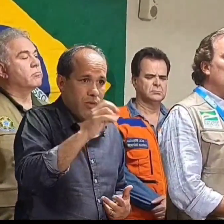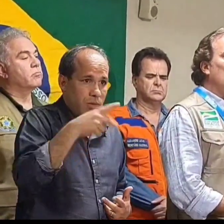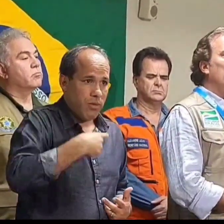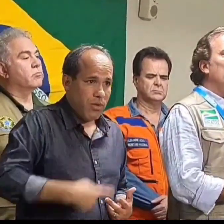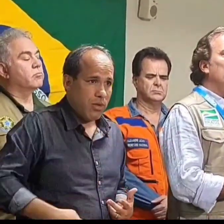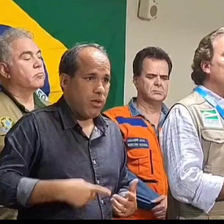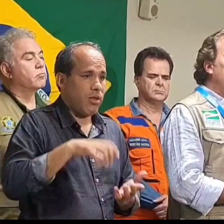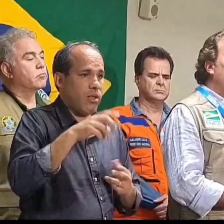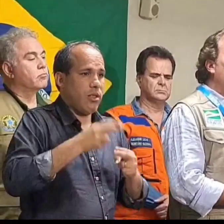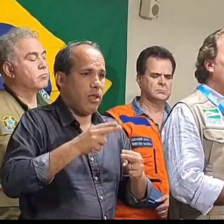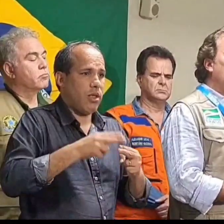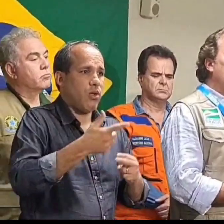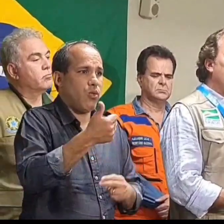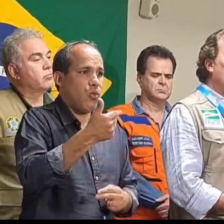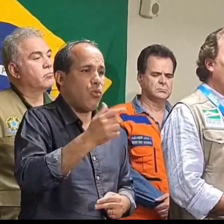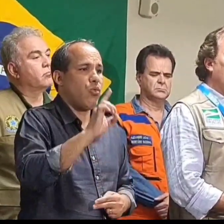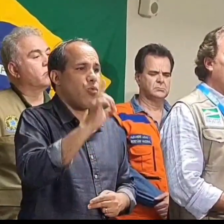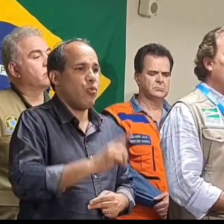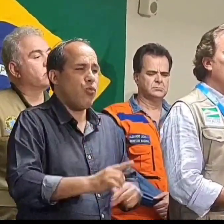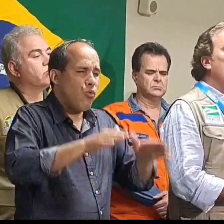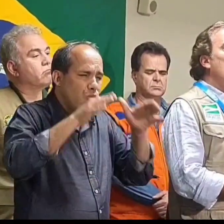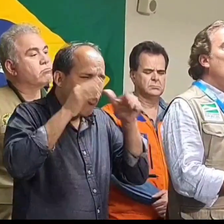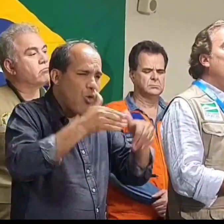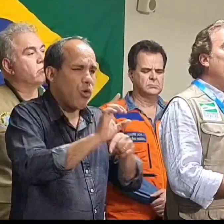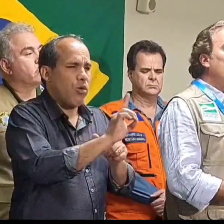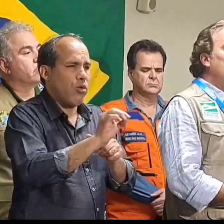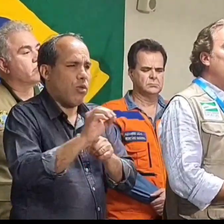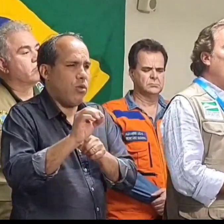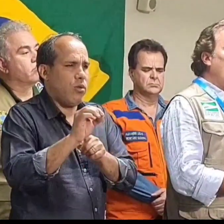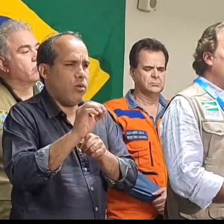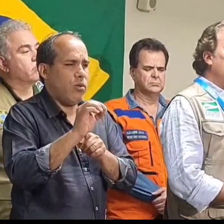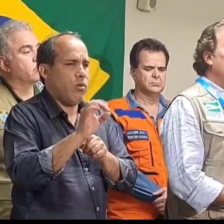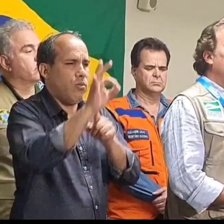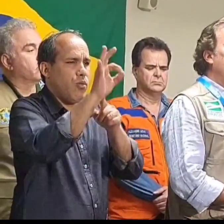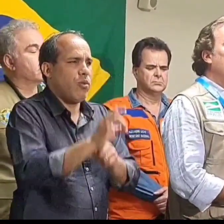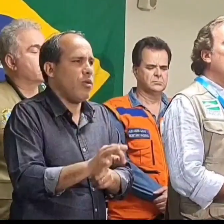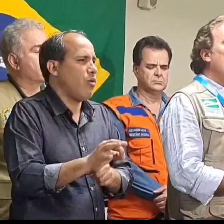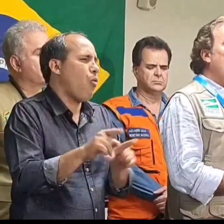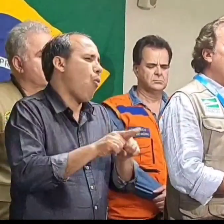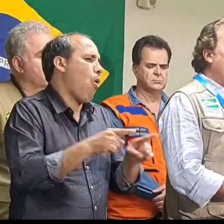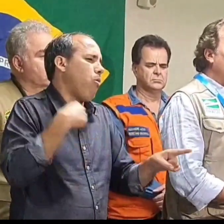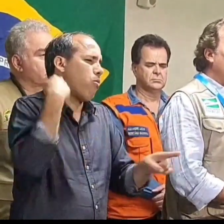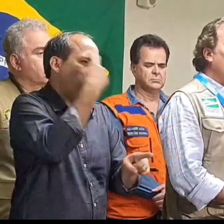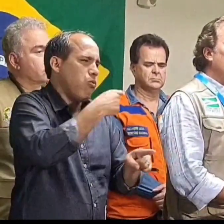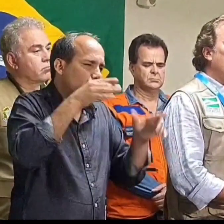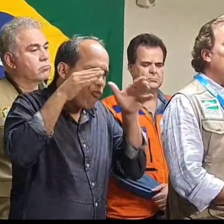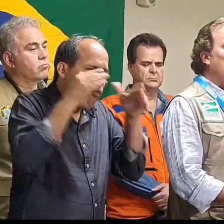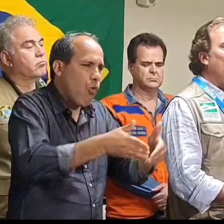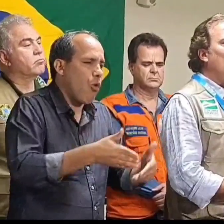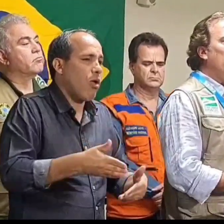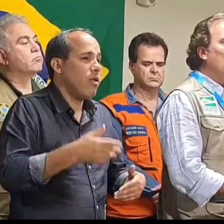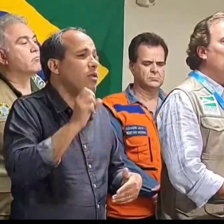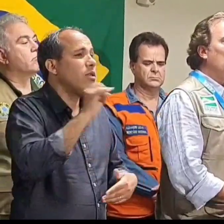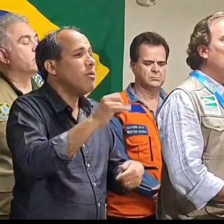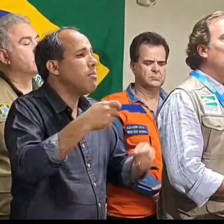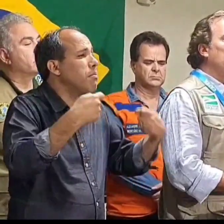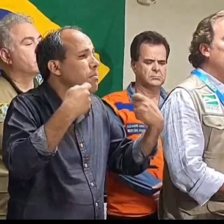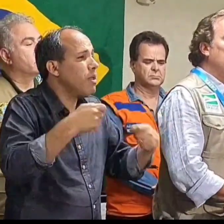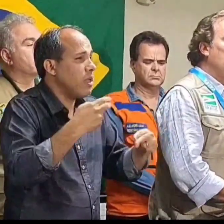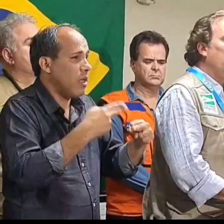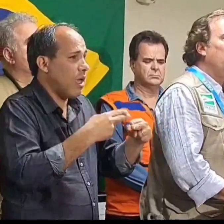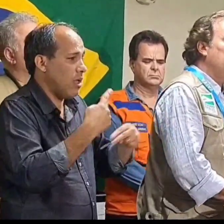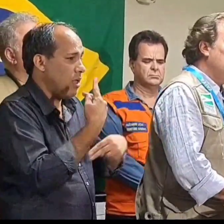12 diretores, 100% focados. O que for necessário, a Caixa Econômica Federal, o Banco de